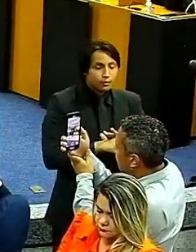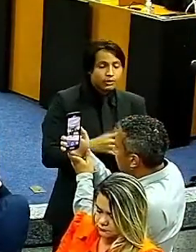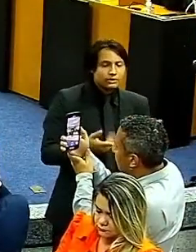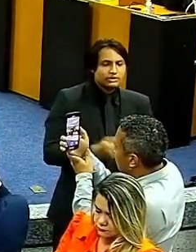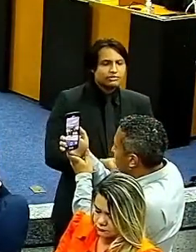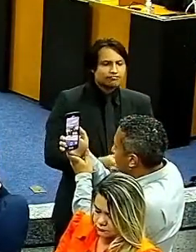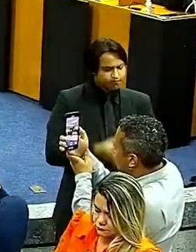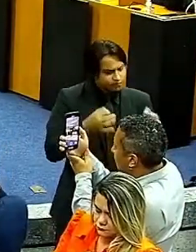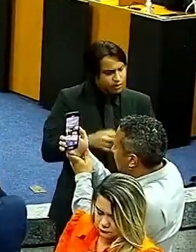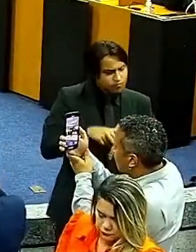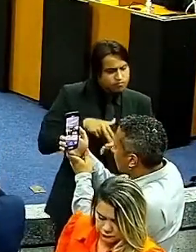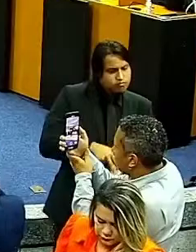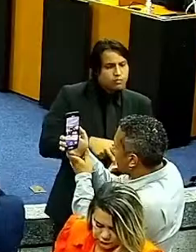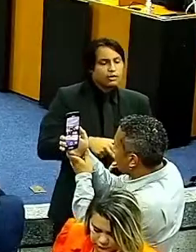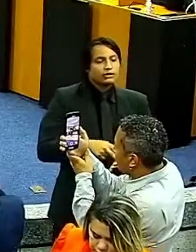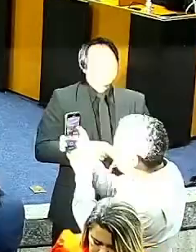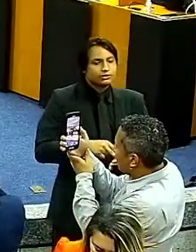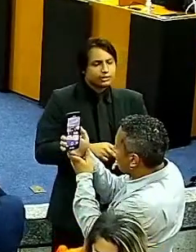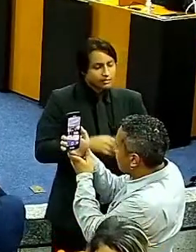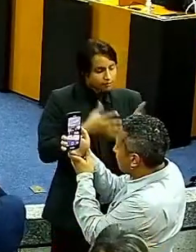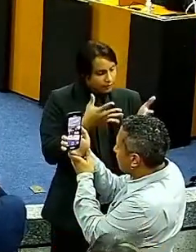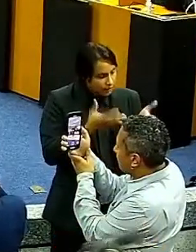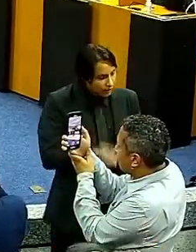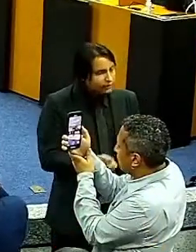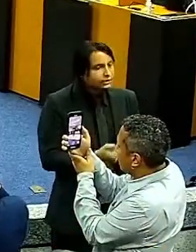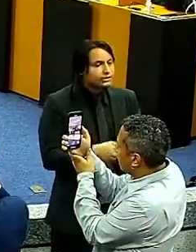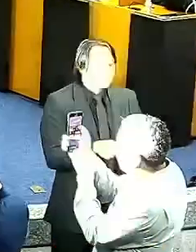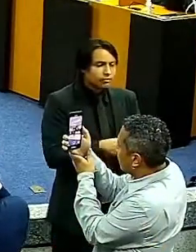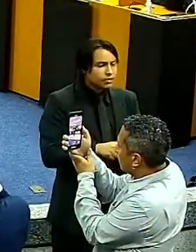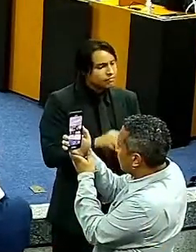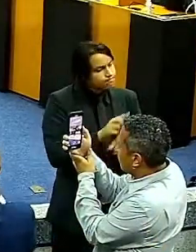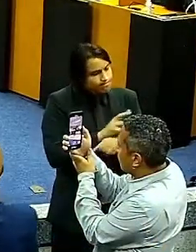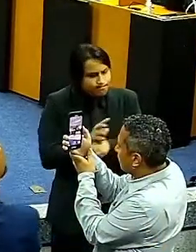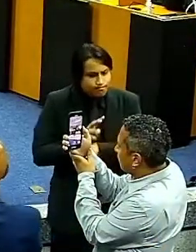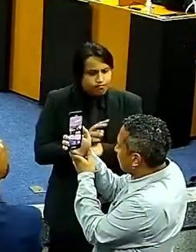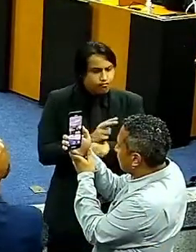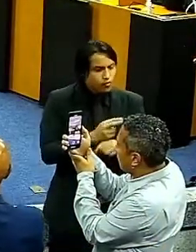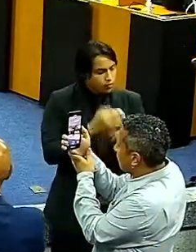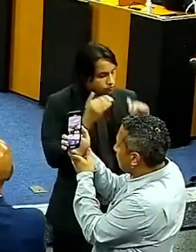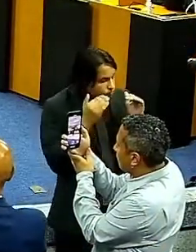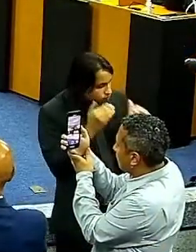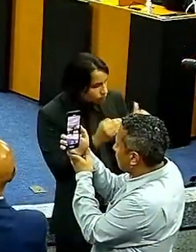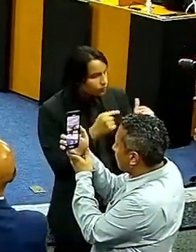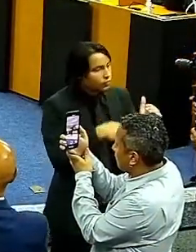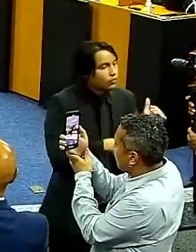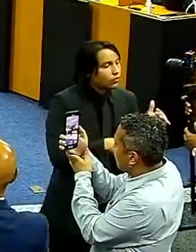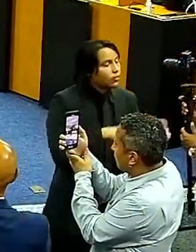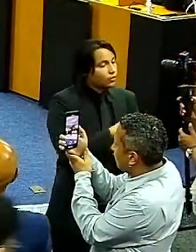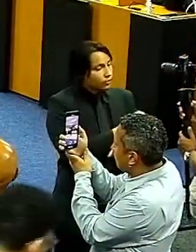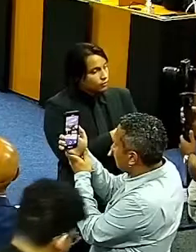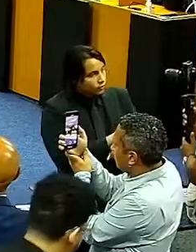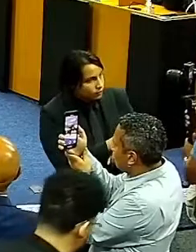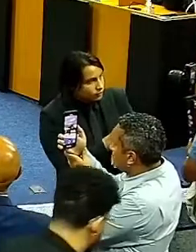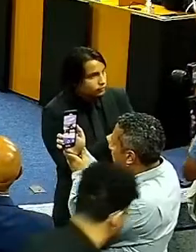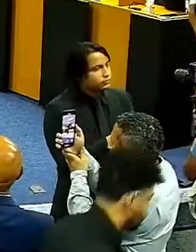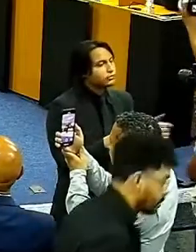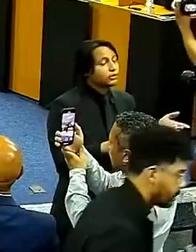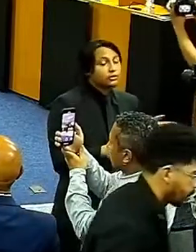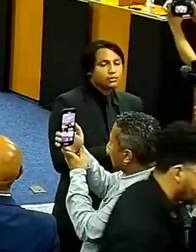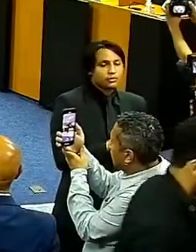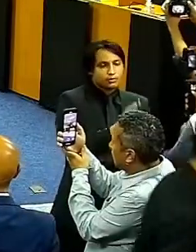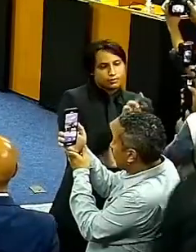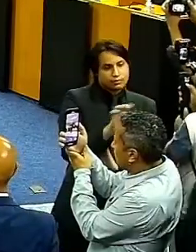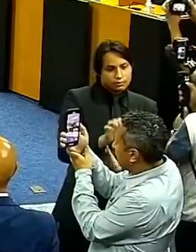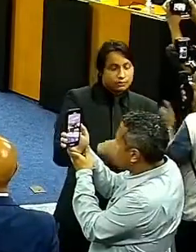solen de acatamento e observância das normas estabelecidas no código de conduta ética do Tribunal Regional Eleitoral do Estado do